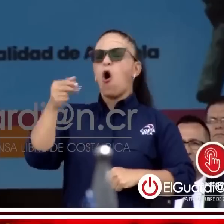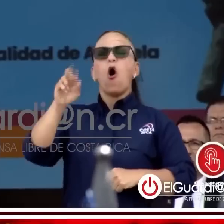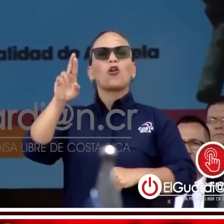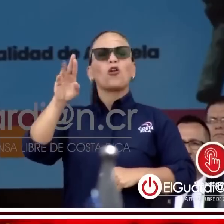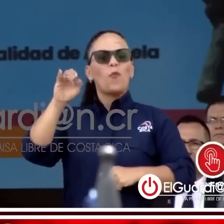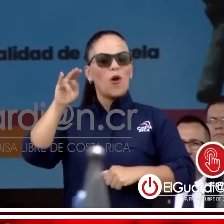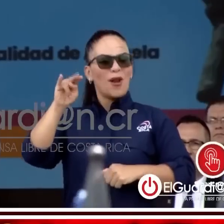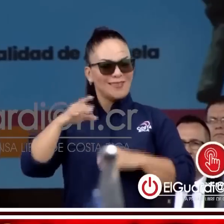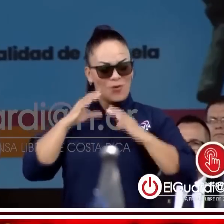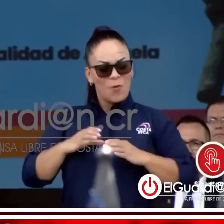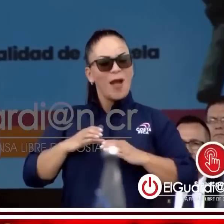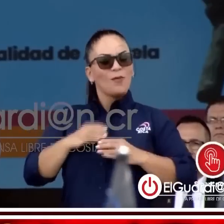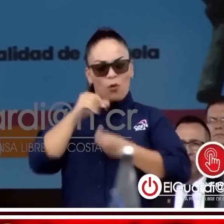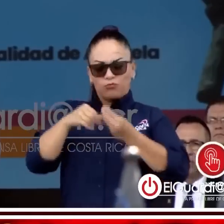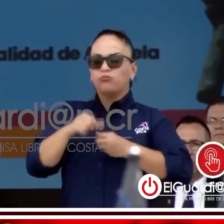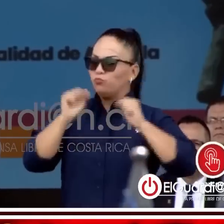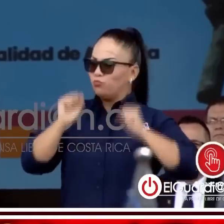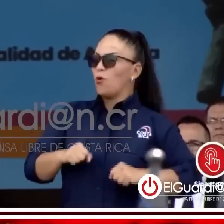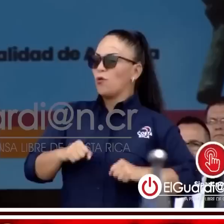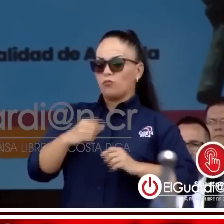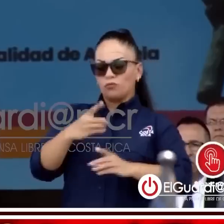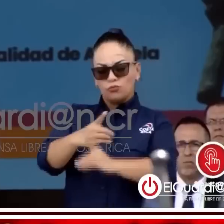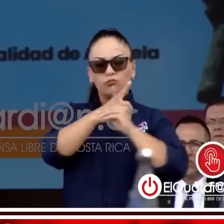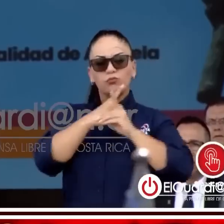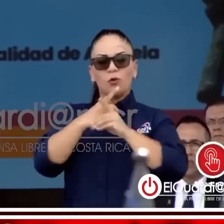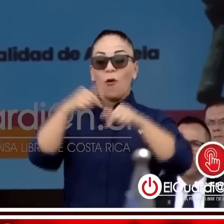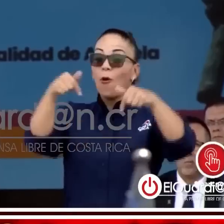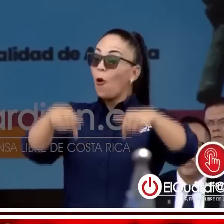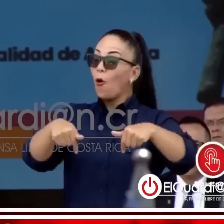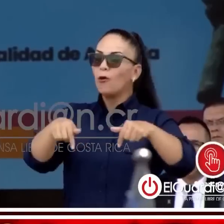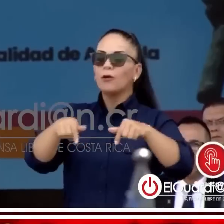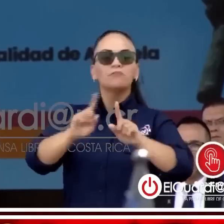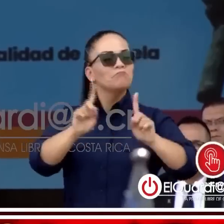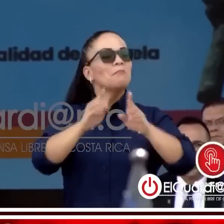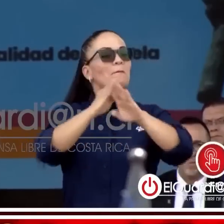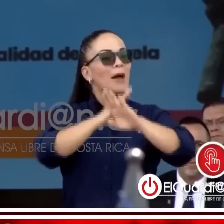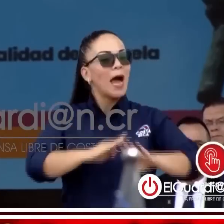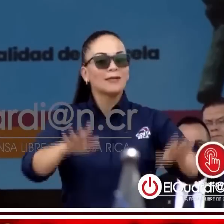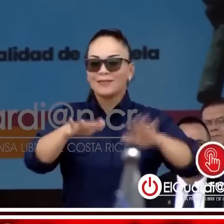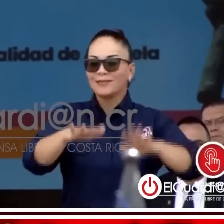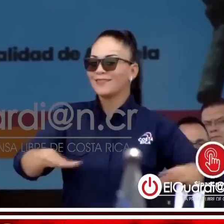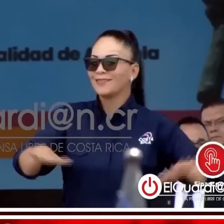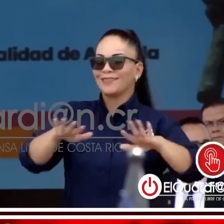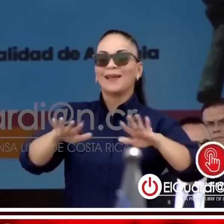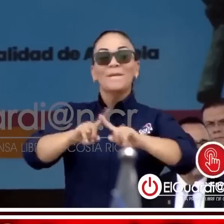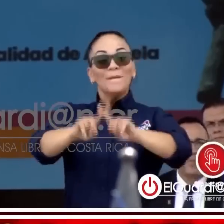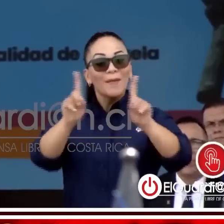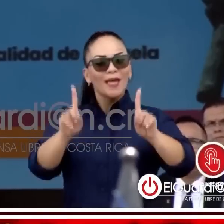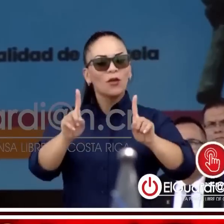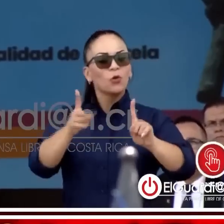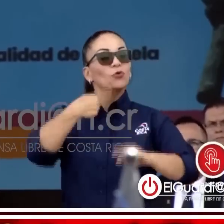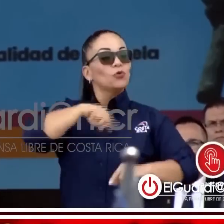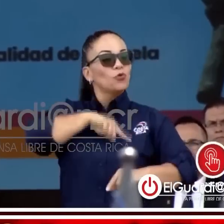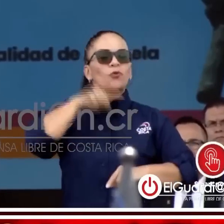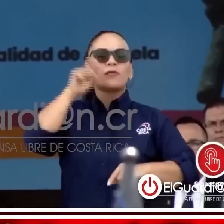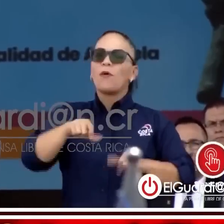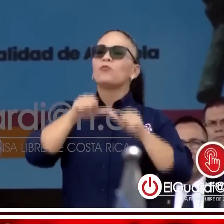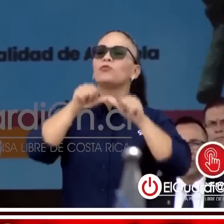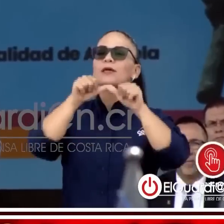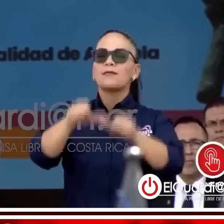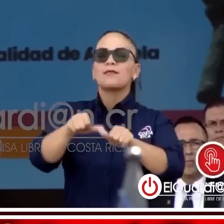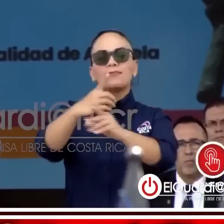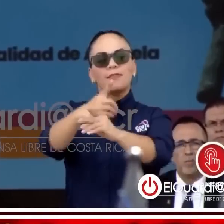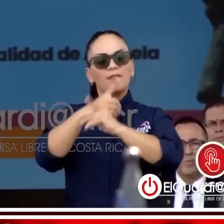patria. Lo hacemos de manera pacífica hoy, pero hoy tenemos que seguirla